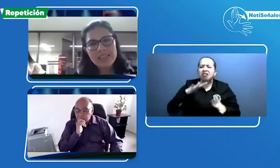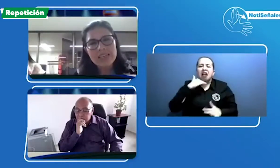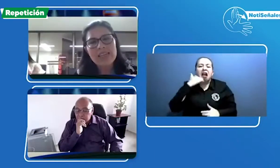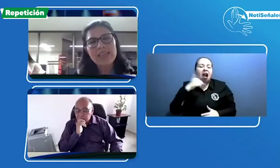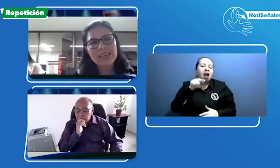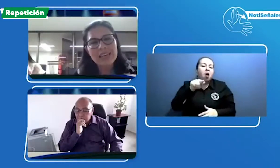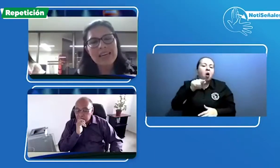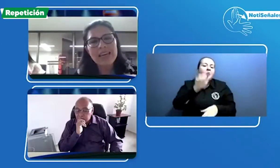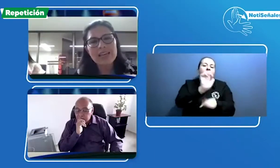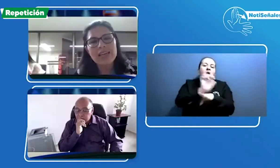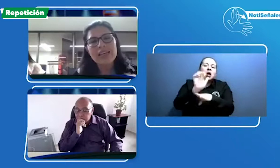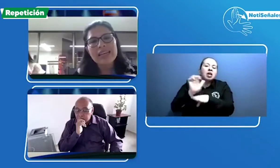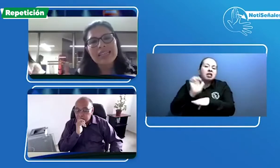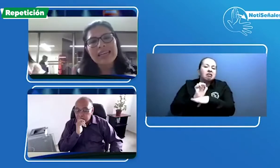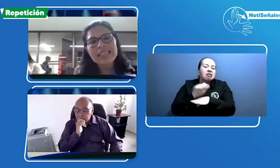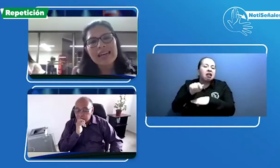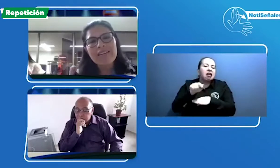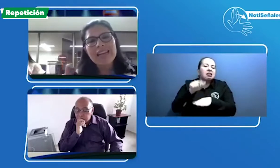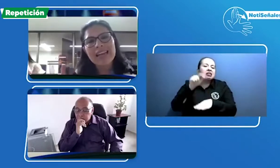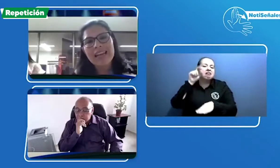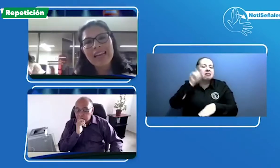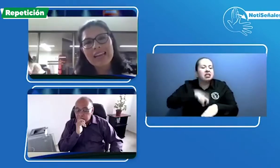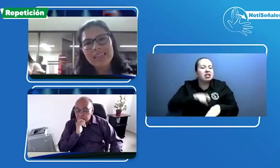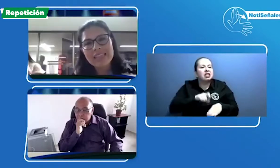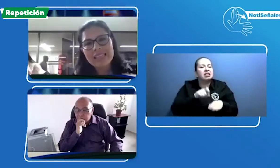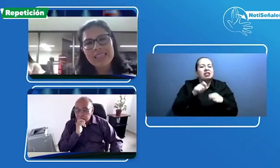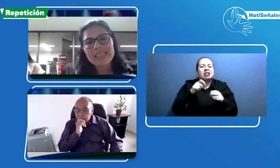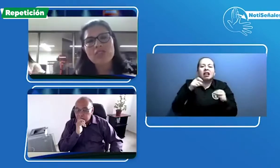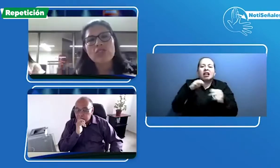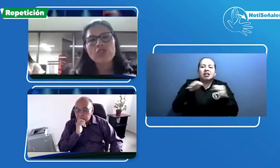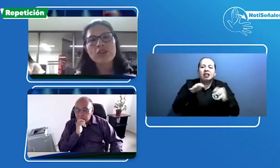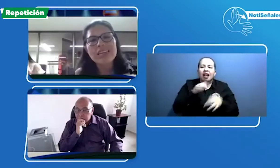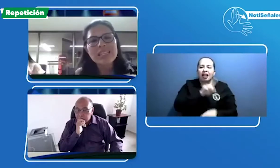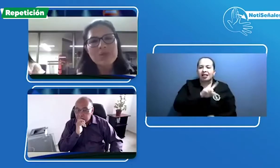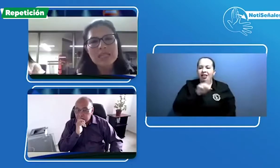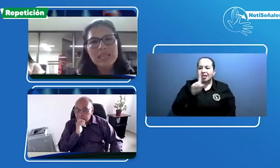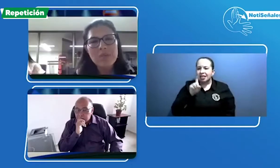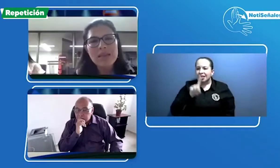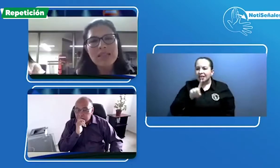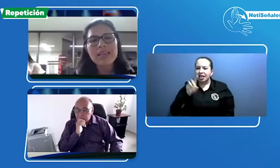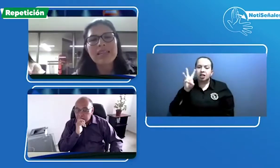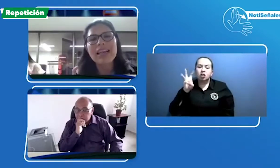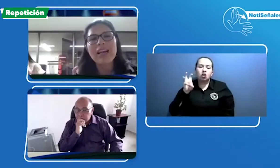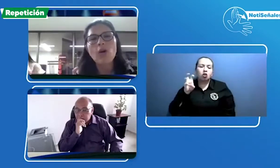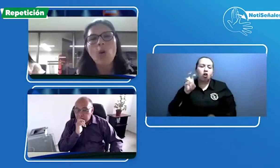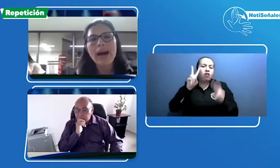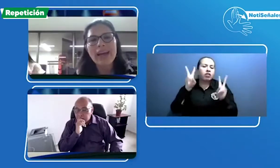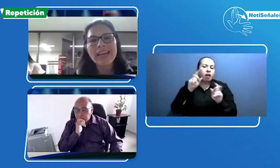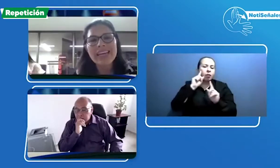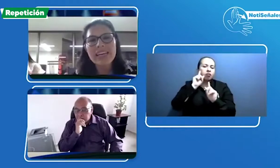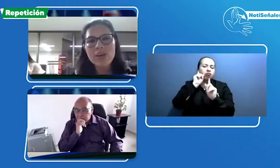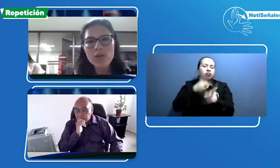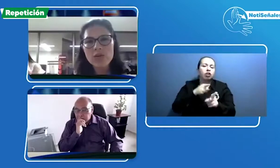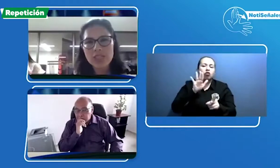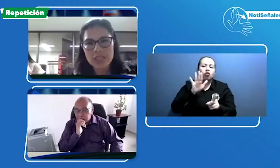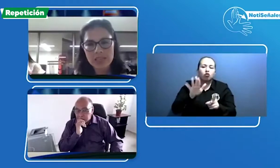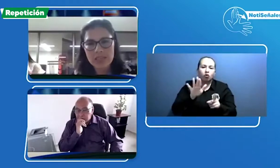requieren que se les hable de la ley 16-18 y especialmente del lenguaje